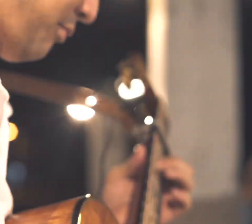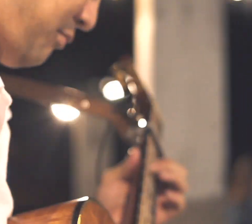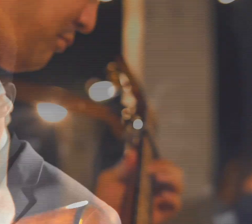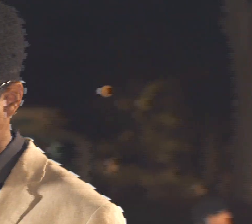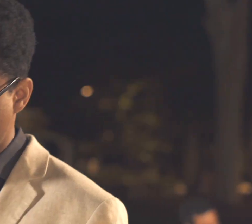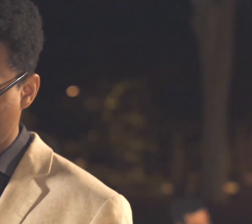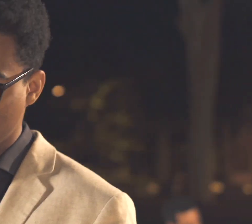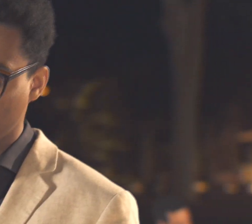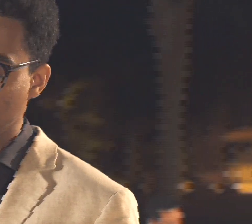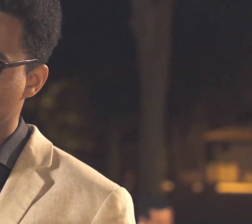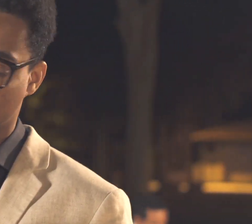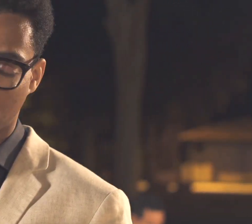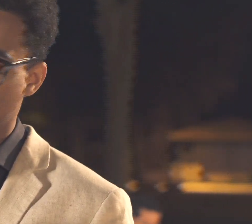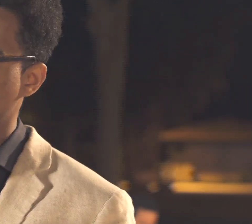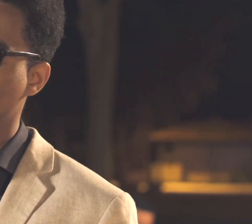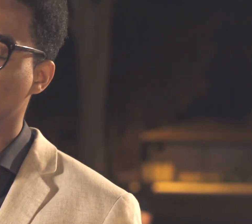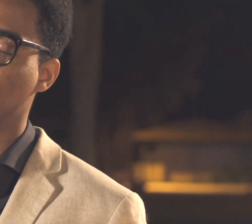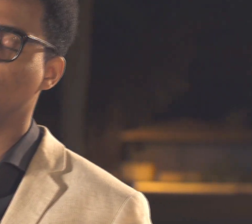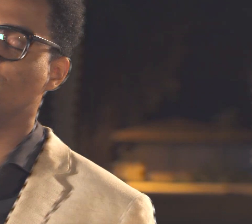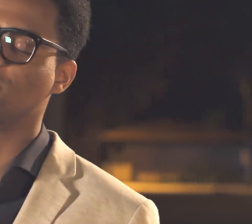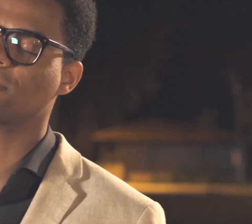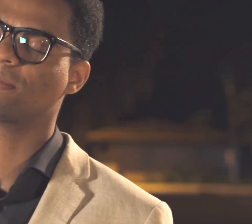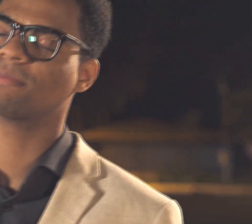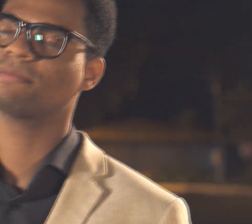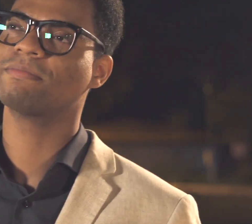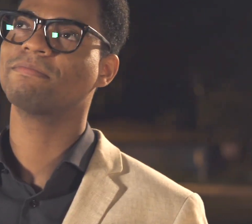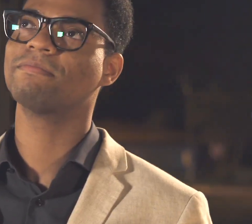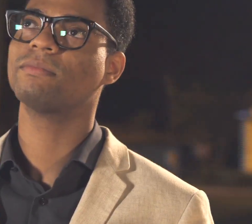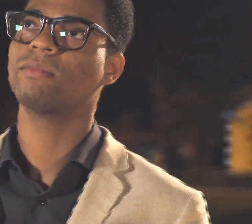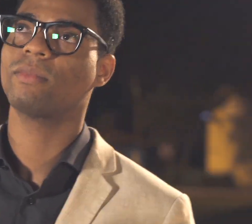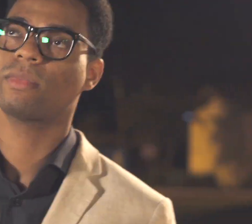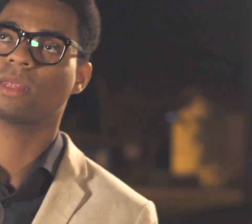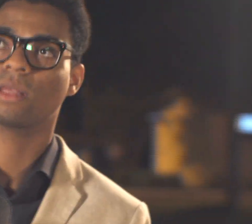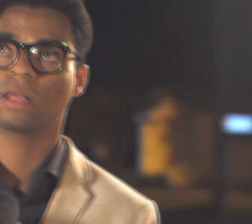Se tu fores meu,